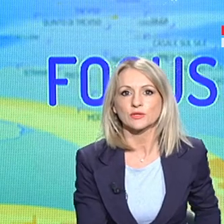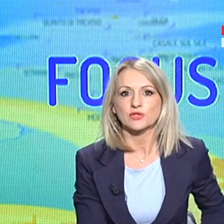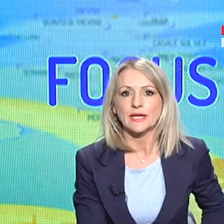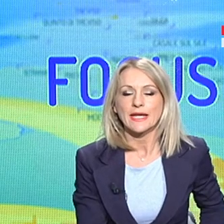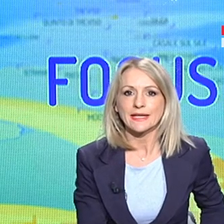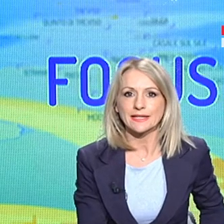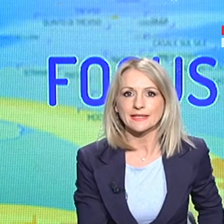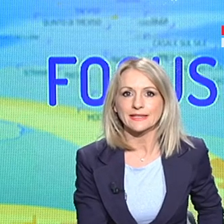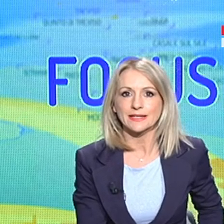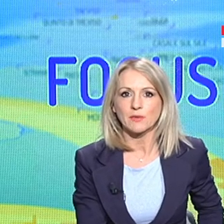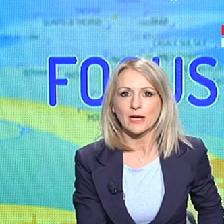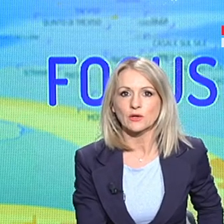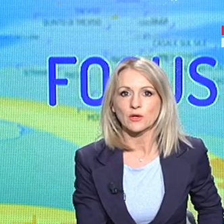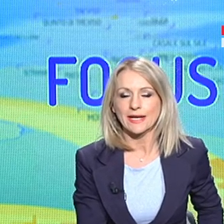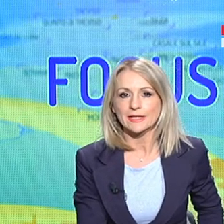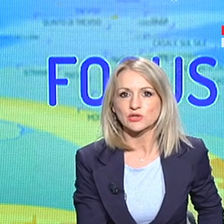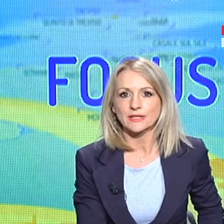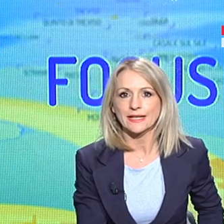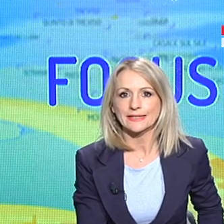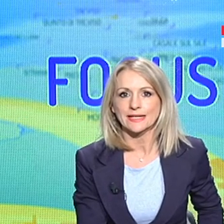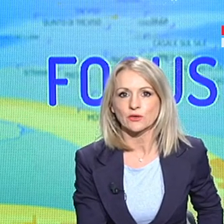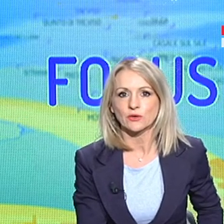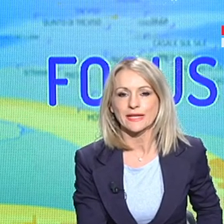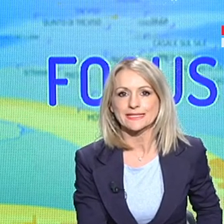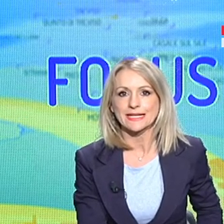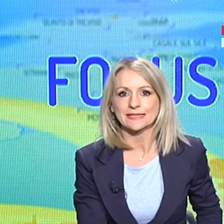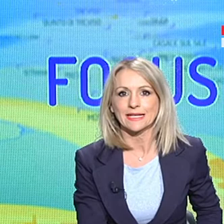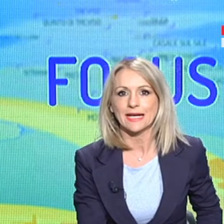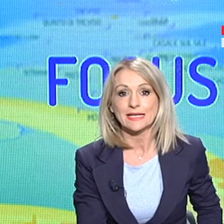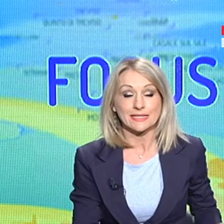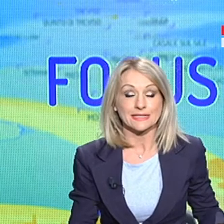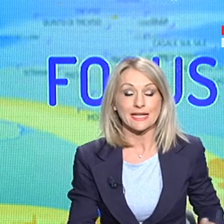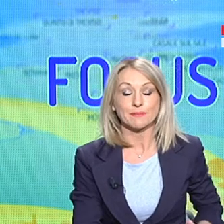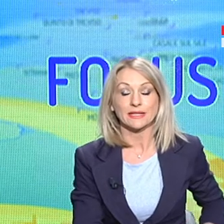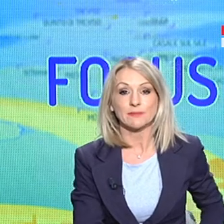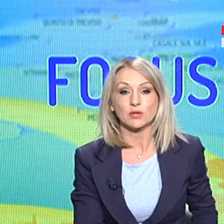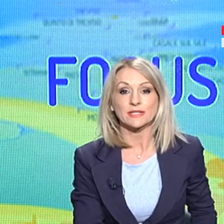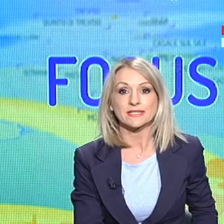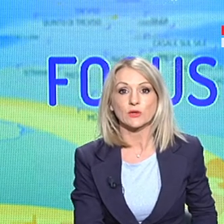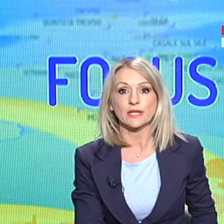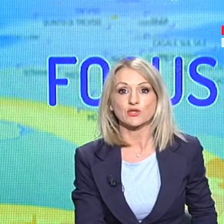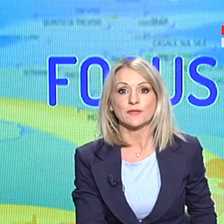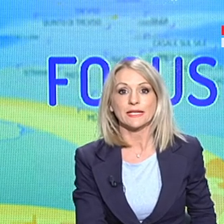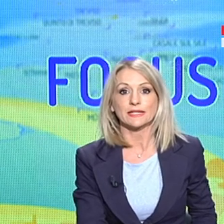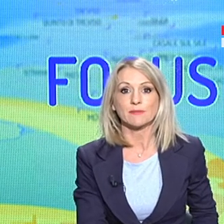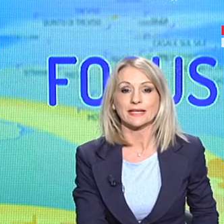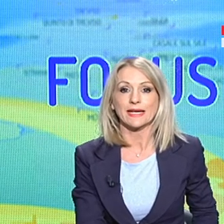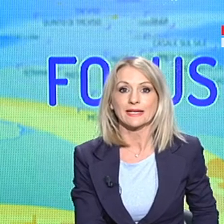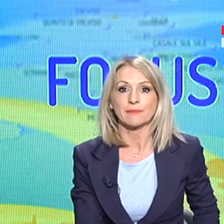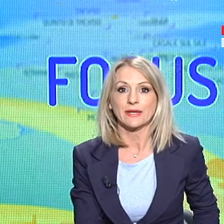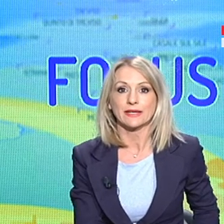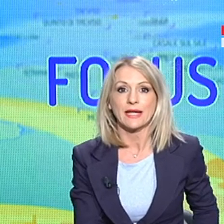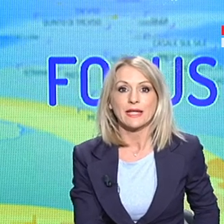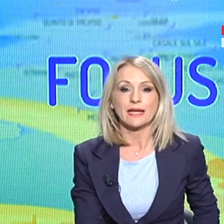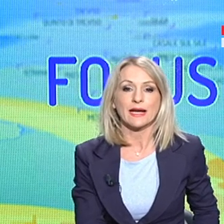alle 12.30 andremo a collegarci in diretta con la sala stampa della Protezione Civile di